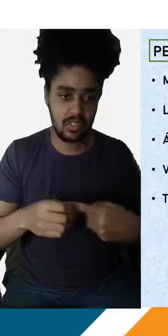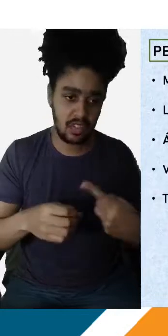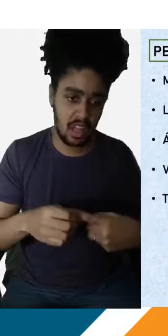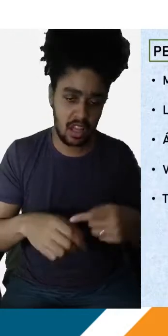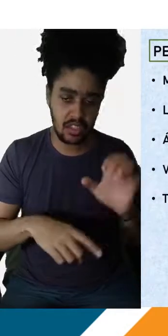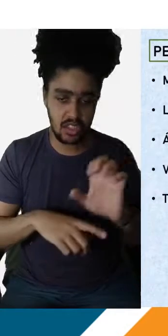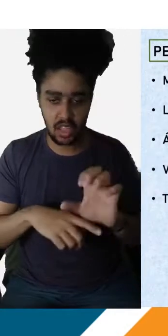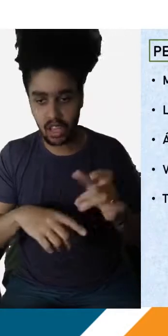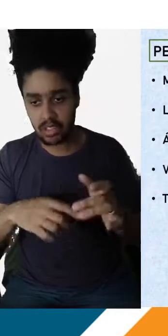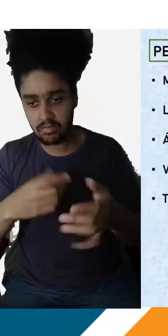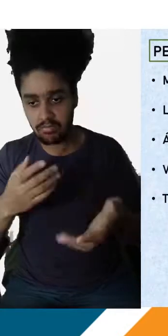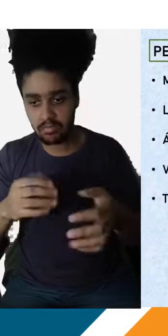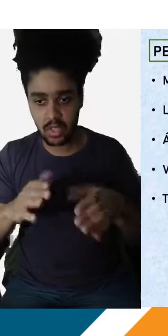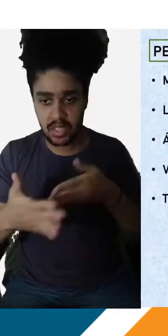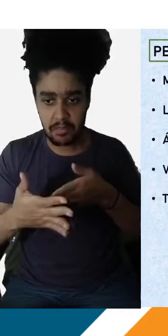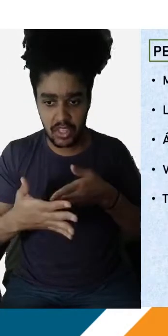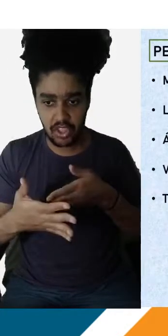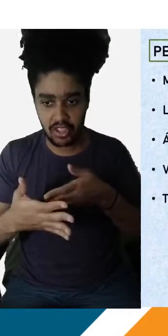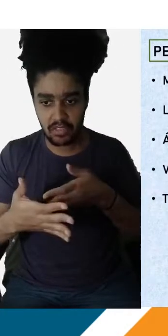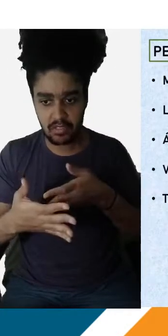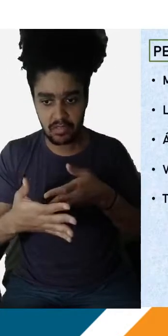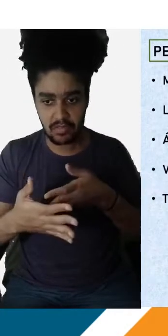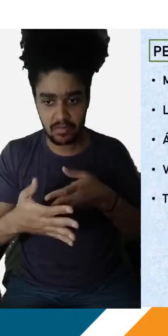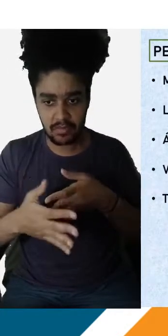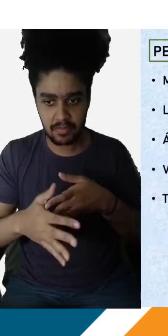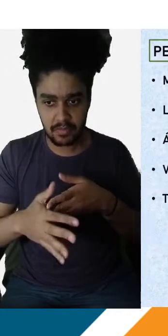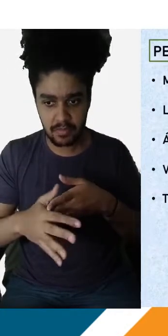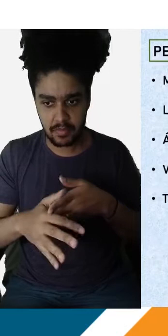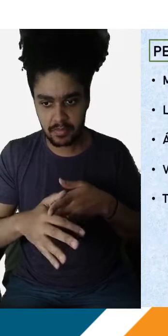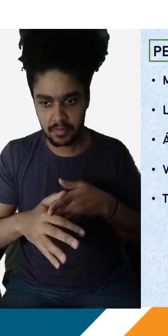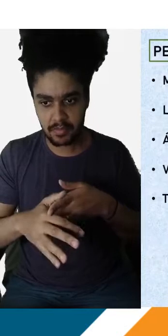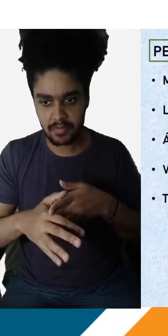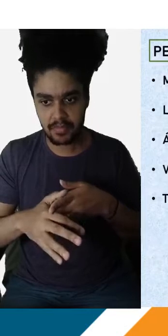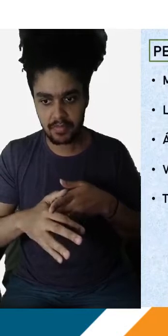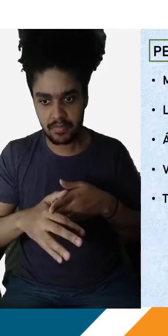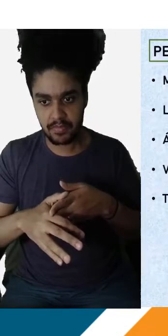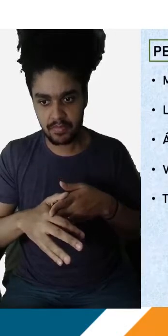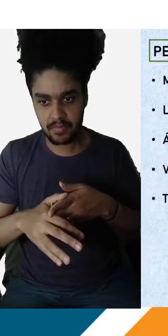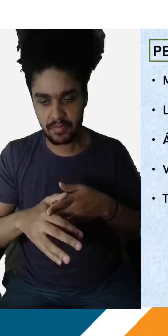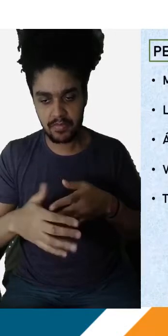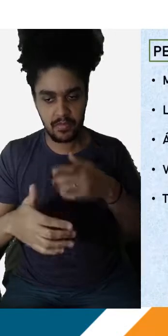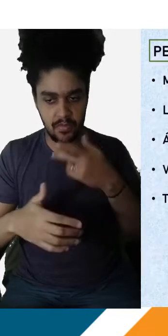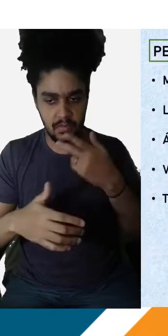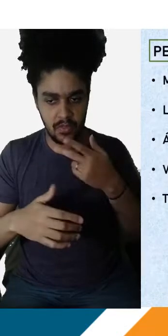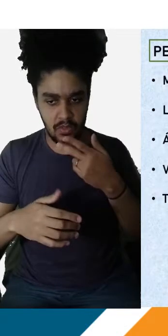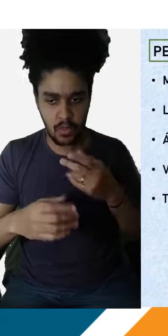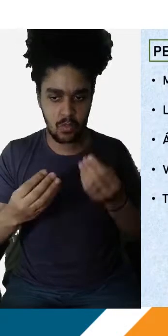enfim. Quando estão formulando a divisão territorial, se utilizam muito das